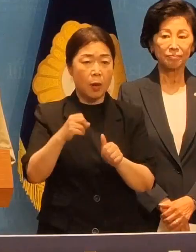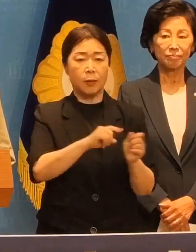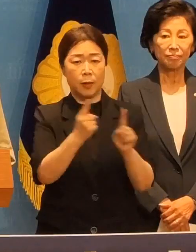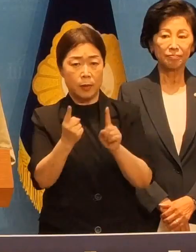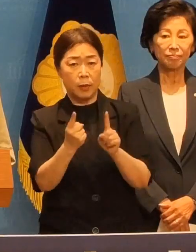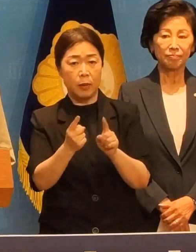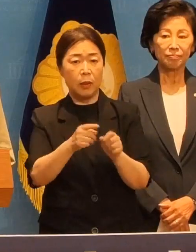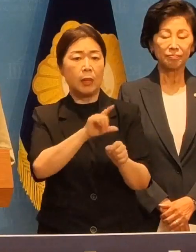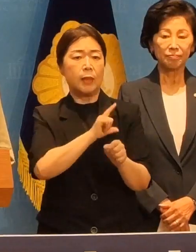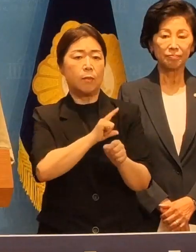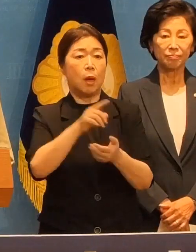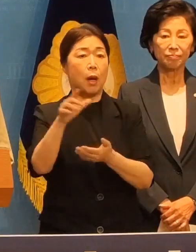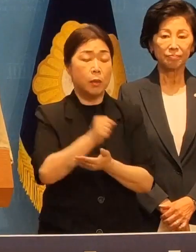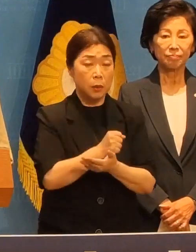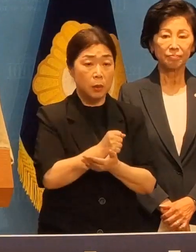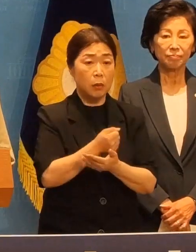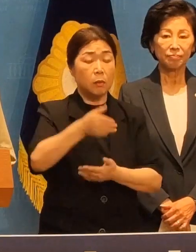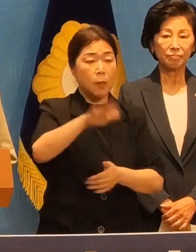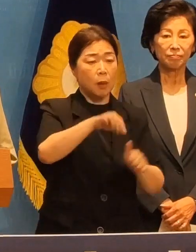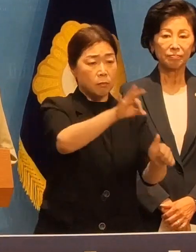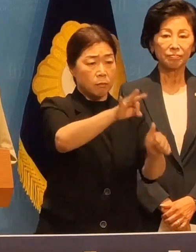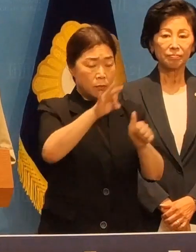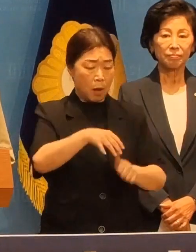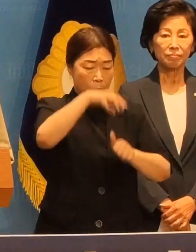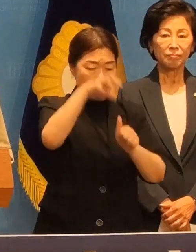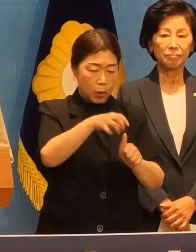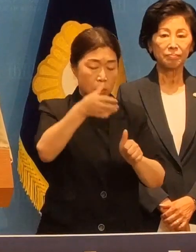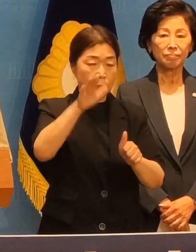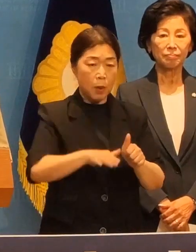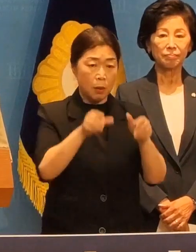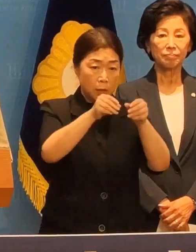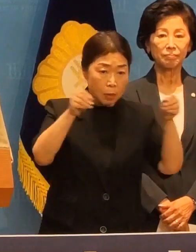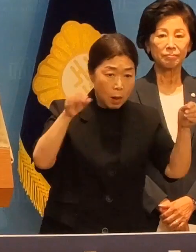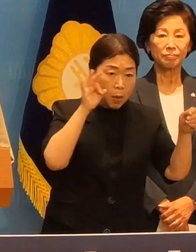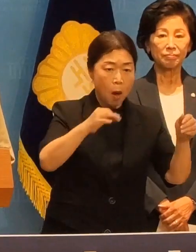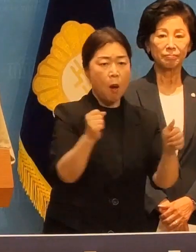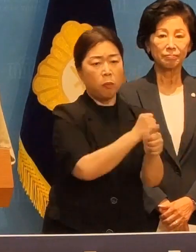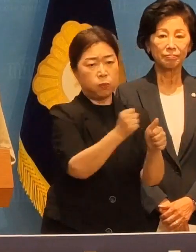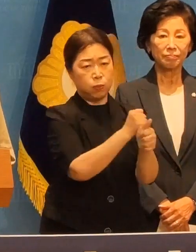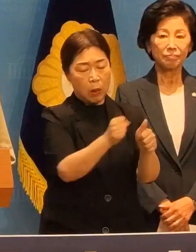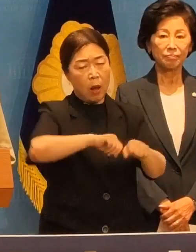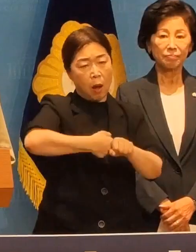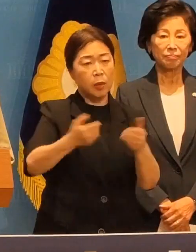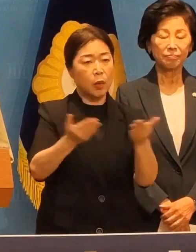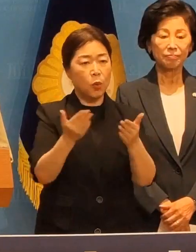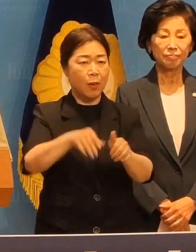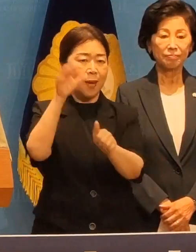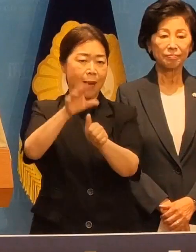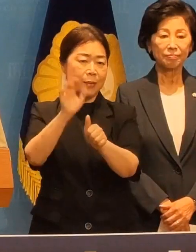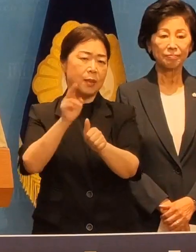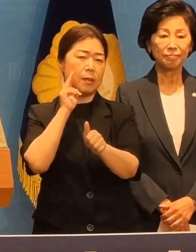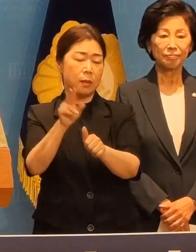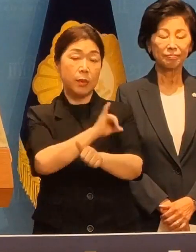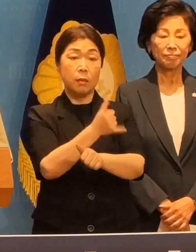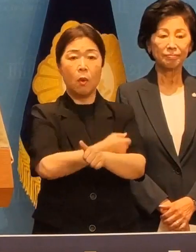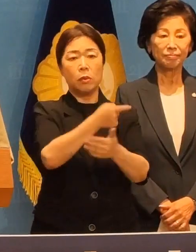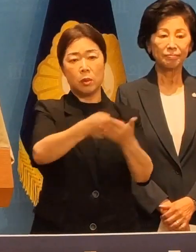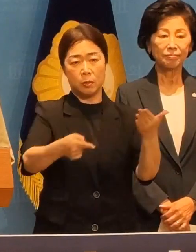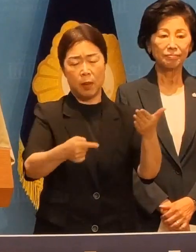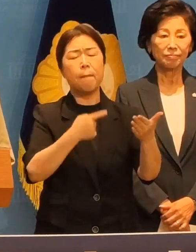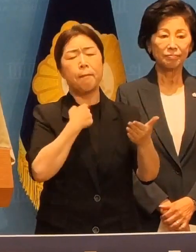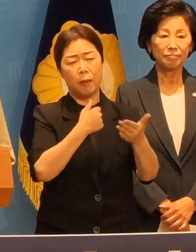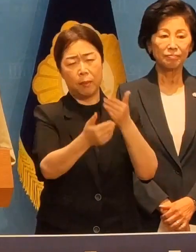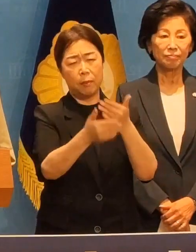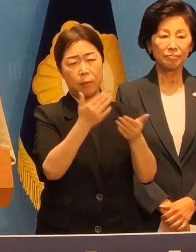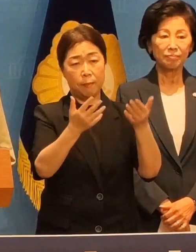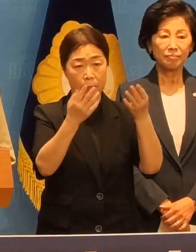갱생이라는 이름 아래 자유를 빼앗겼고 폭력과 강제노동, 학대 등 심각한 인권 침해를